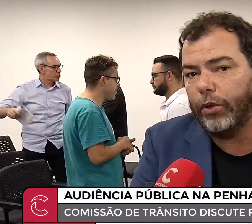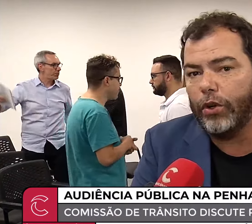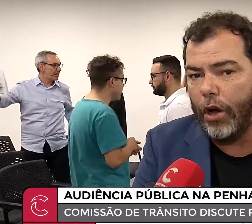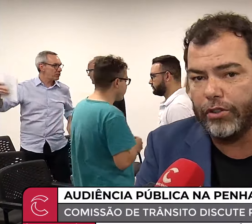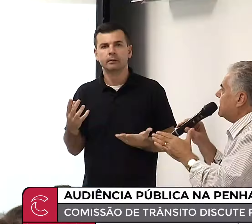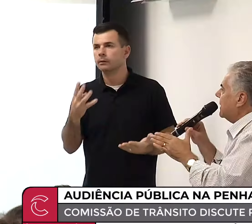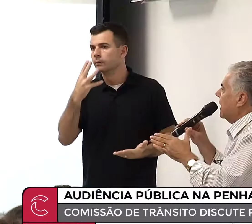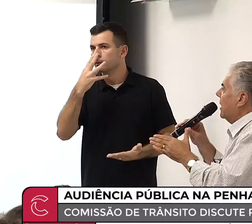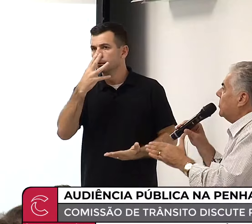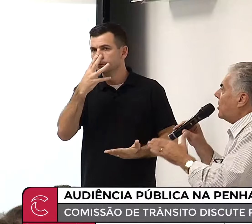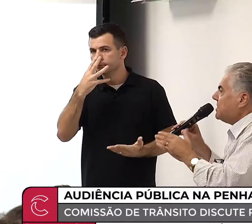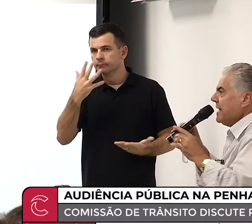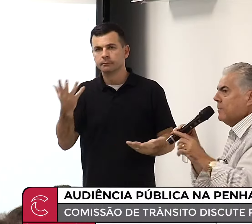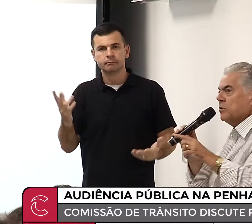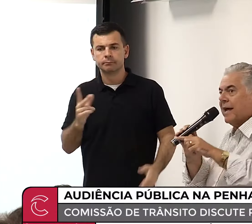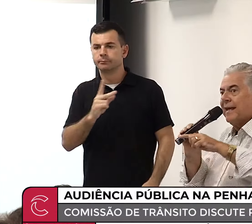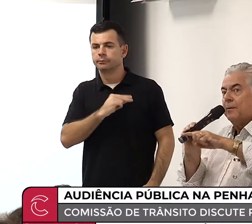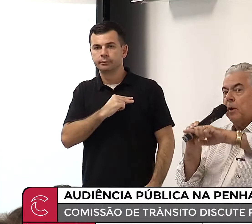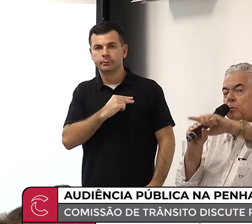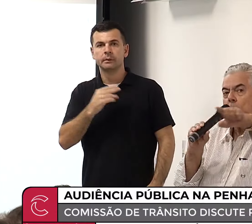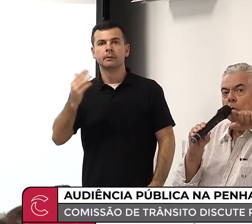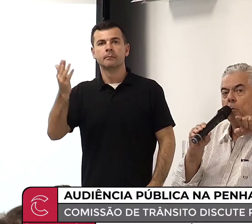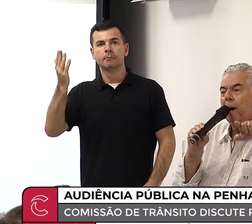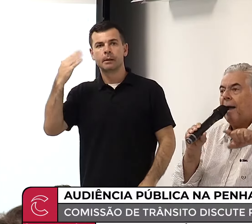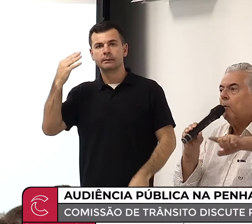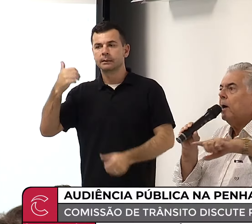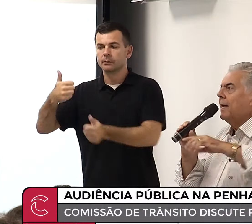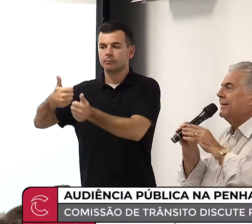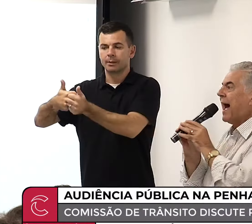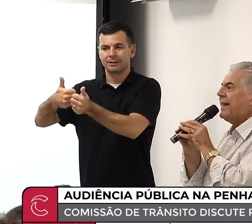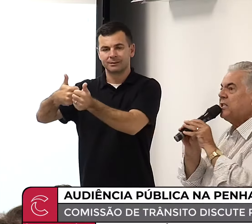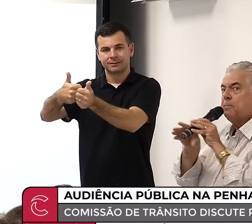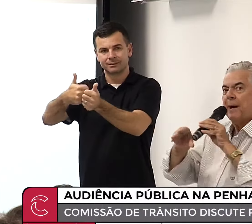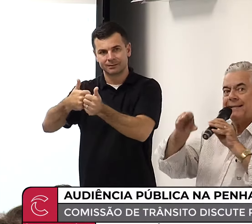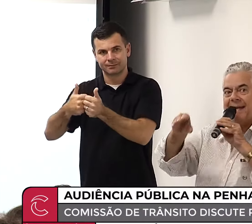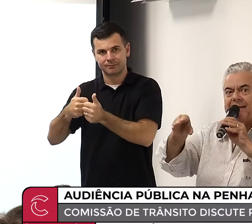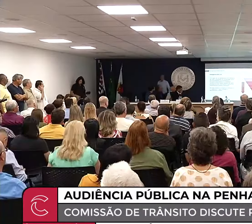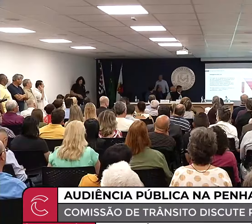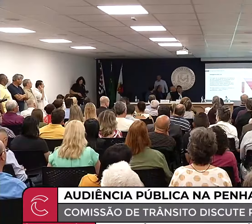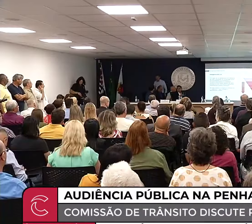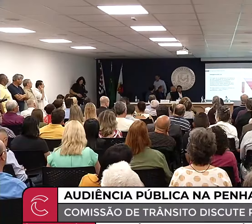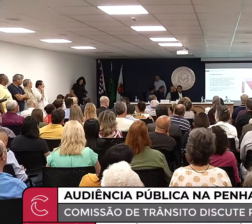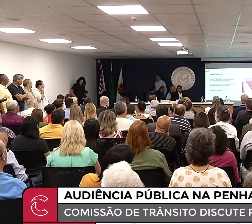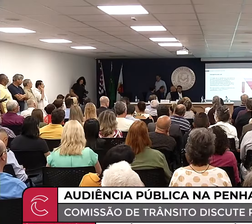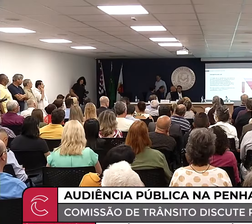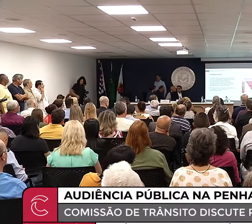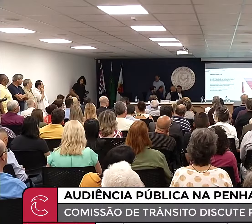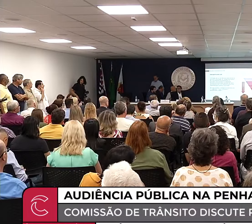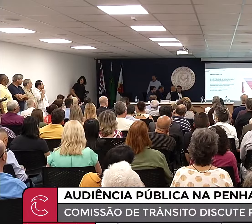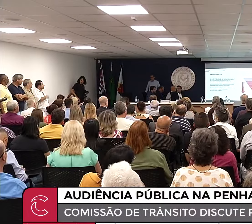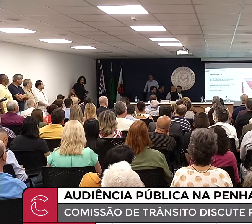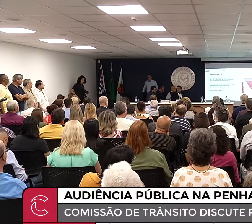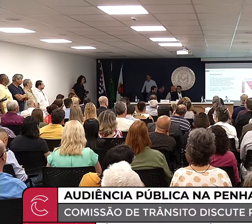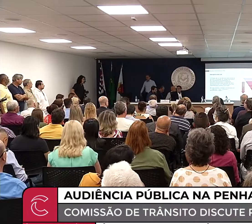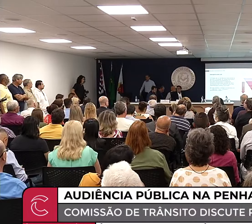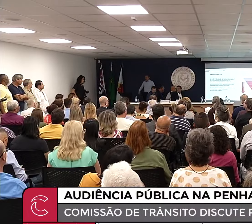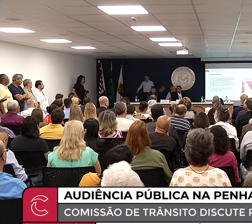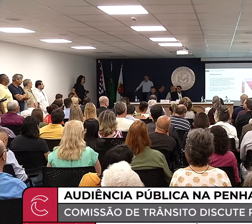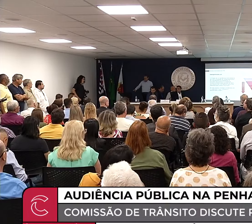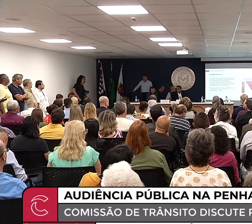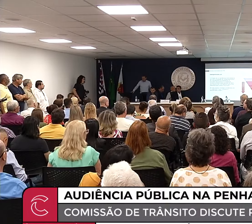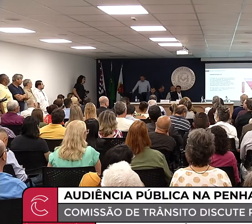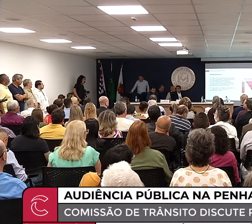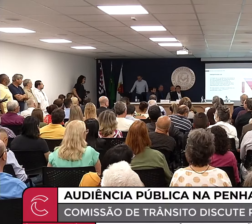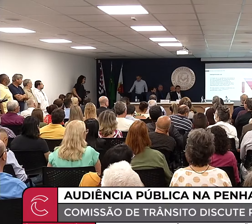plano diretor nosso. Ao longo da audiência, diversos moradores da Penha e de bairros vizinhos também se manifestaram e apresentaram